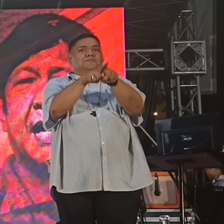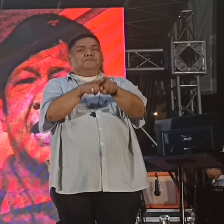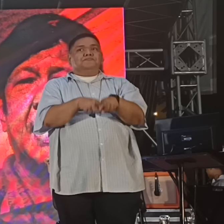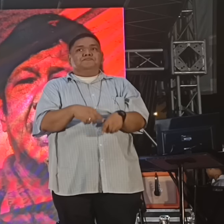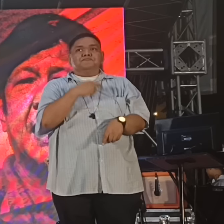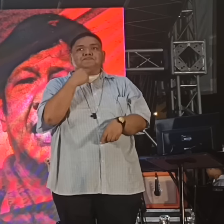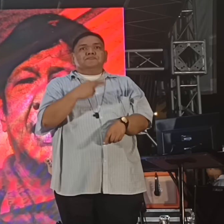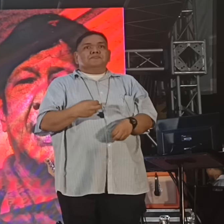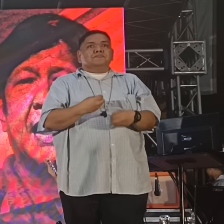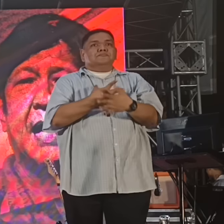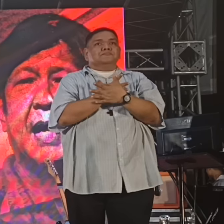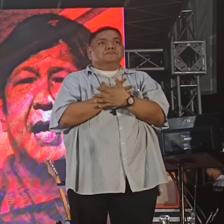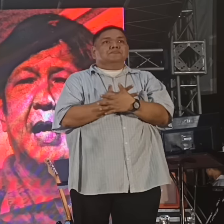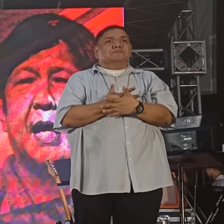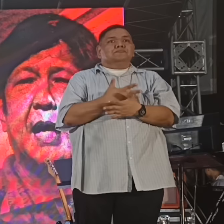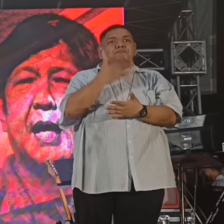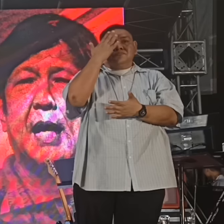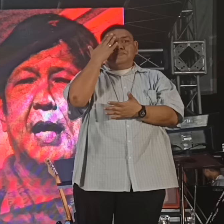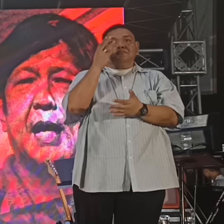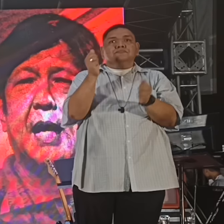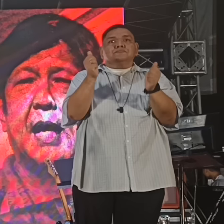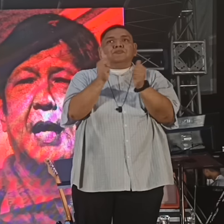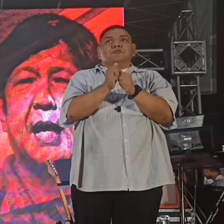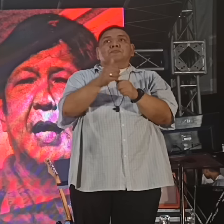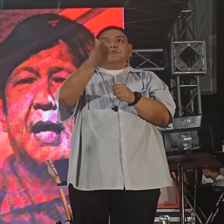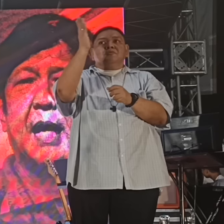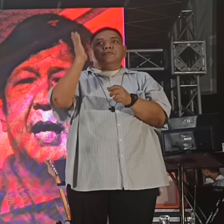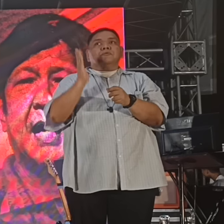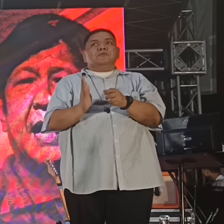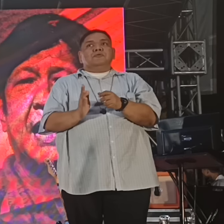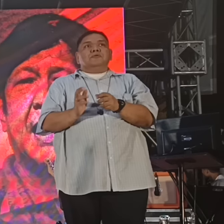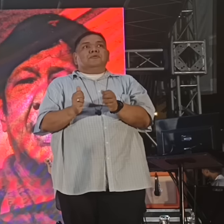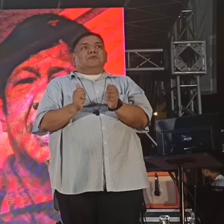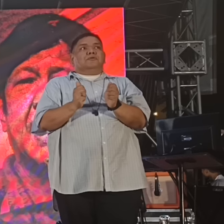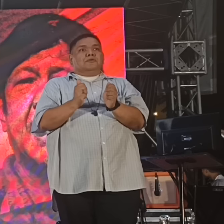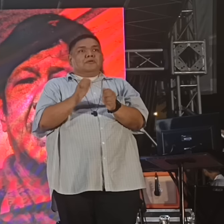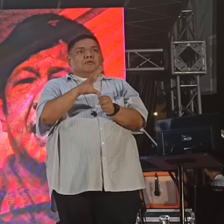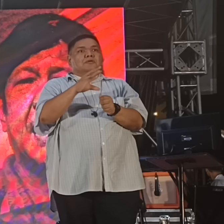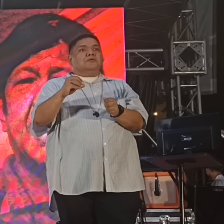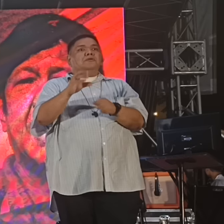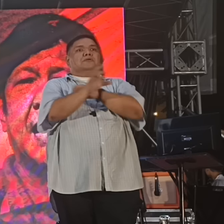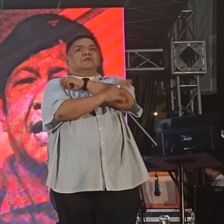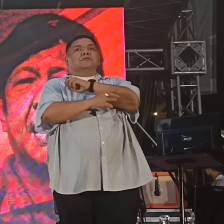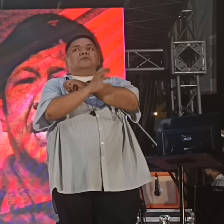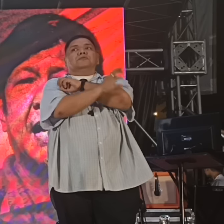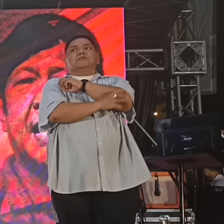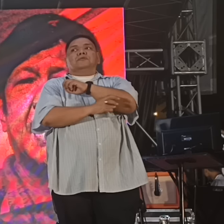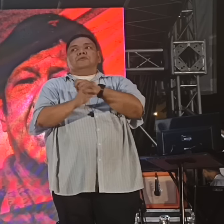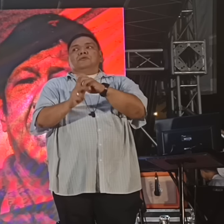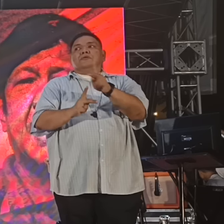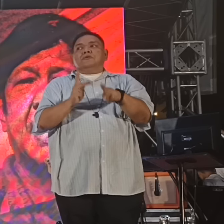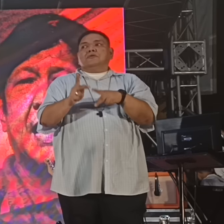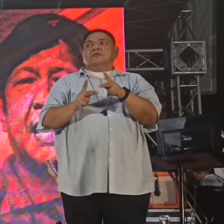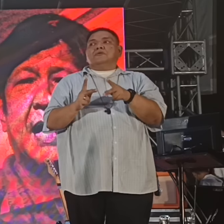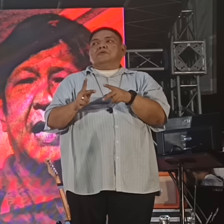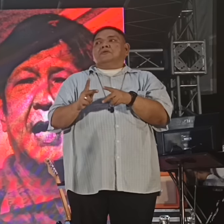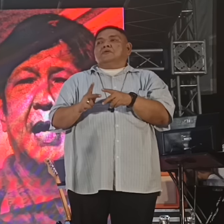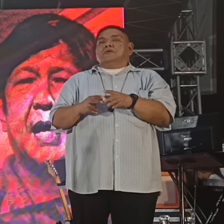Ako natatakot dahil alam ko kasama ko ang Diyos, kasama ko ang taong bayan, at alam ko pinaglalaban natin na